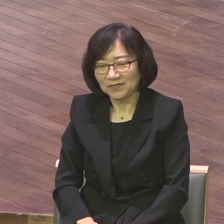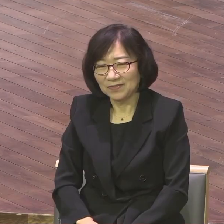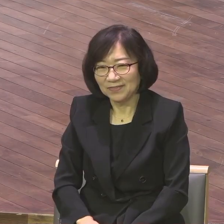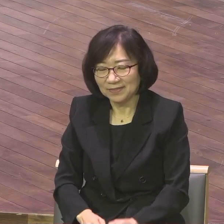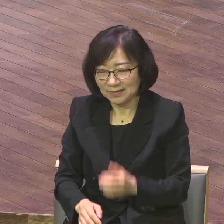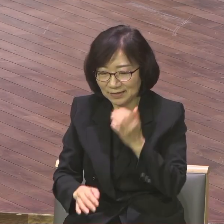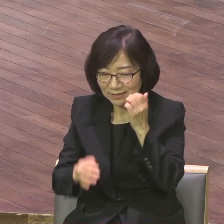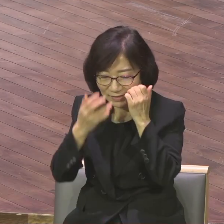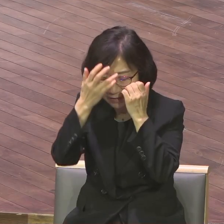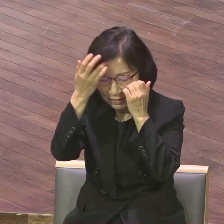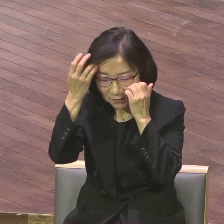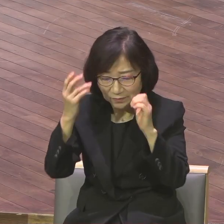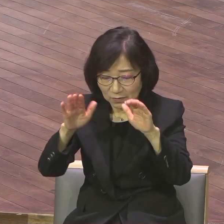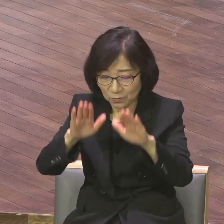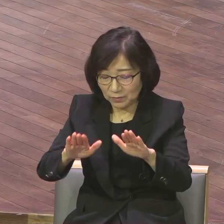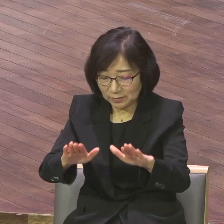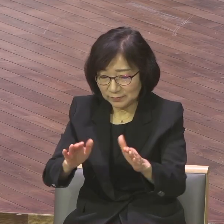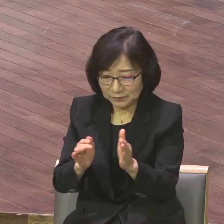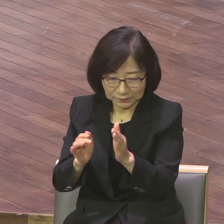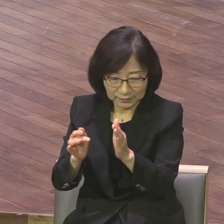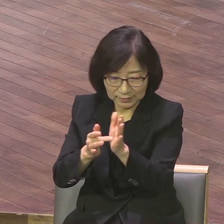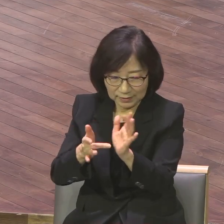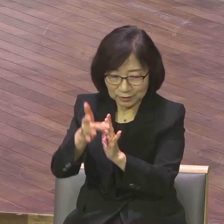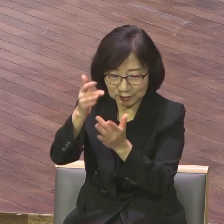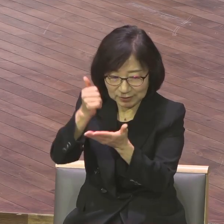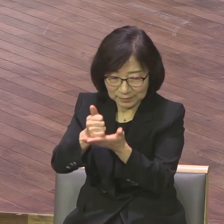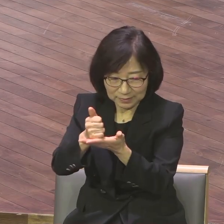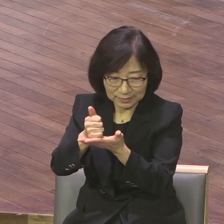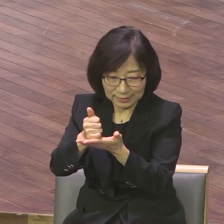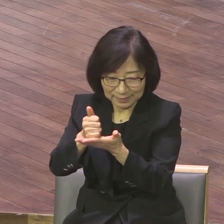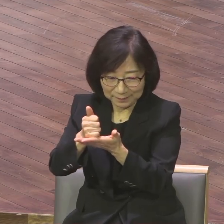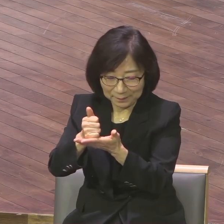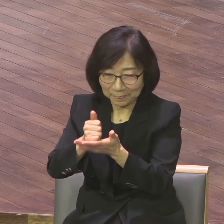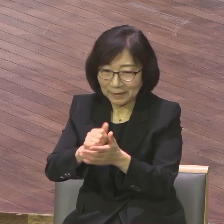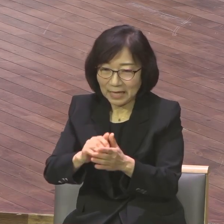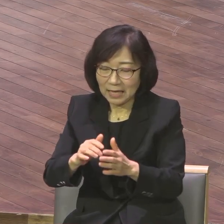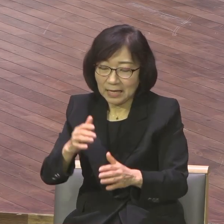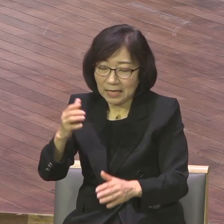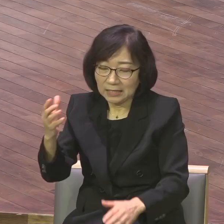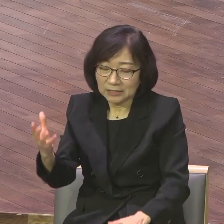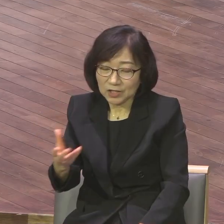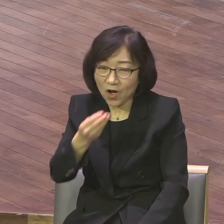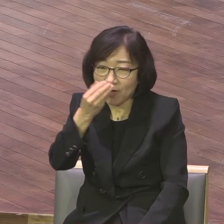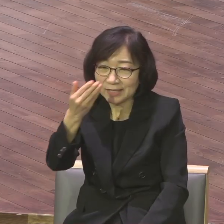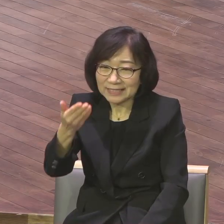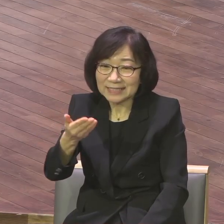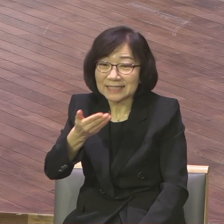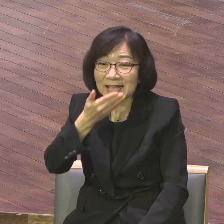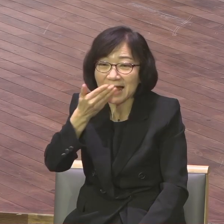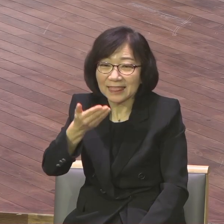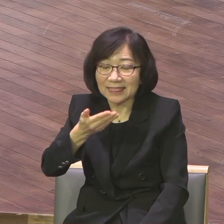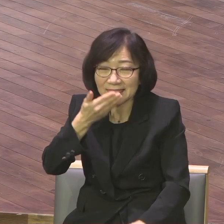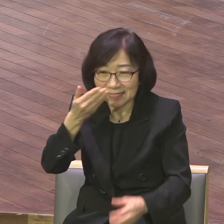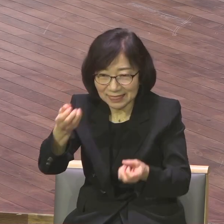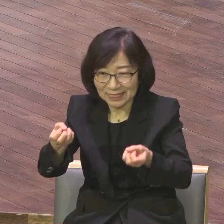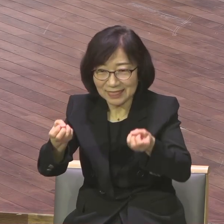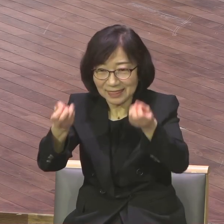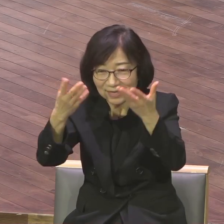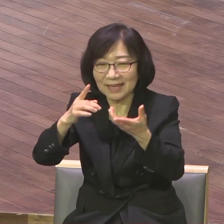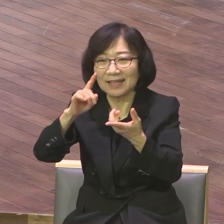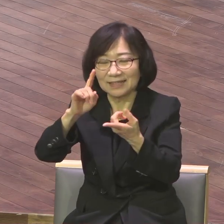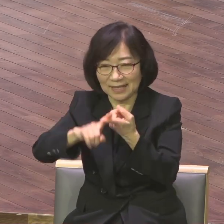오늘 본문을 통해서도 예수님께서 친히 보여주신 성찬의 이 본질적 의미를 제대로 우리가 깨닫고